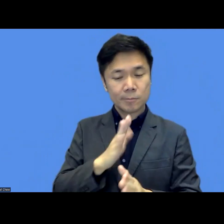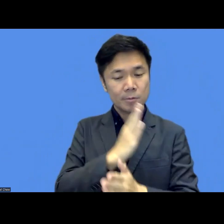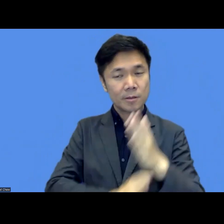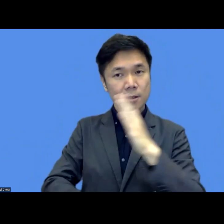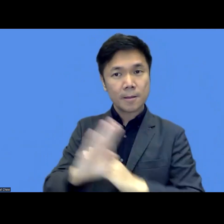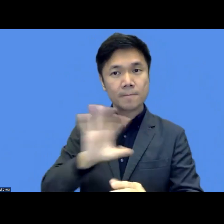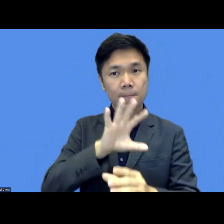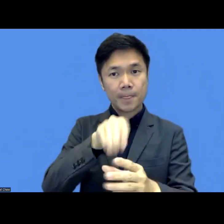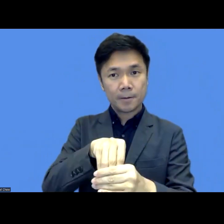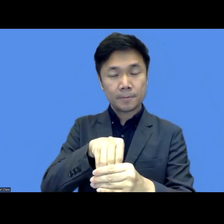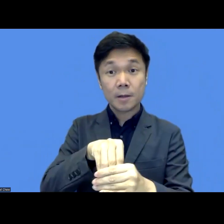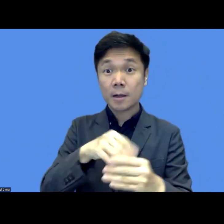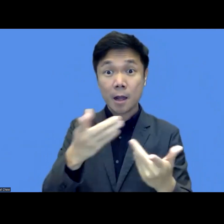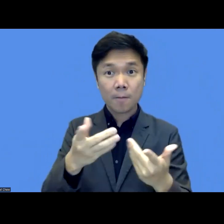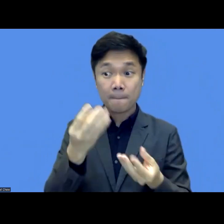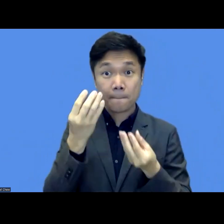para proveer